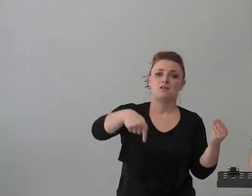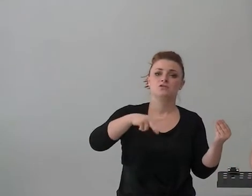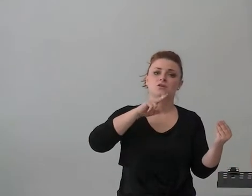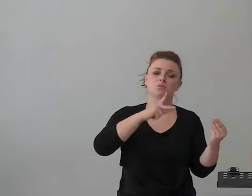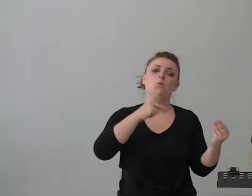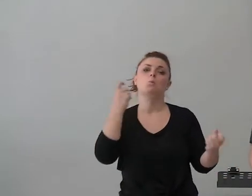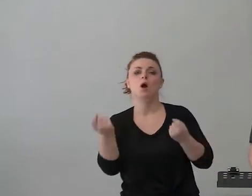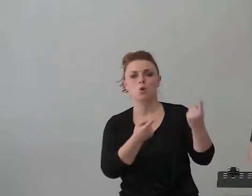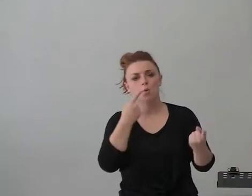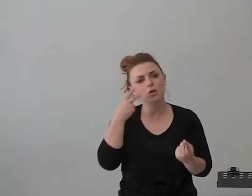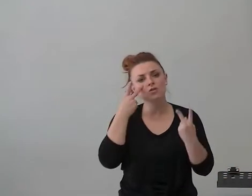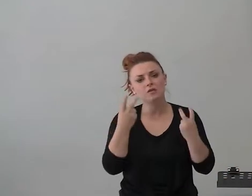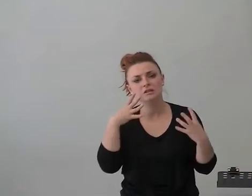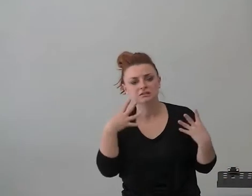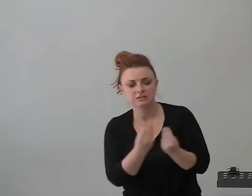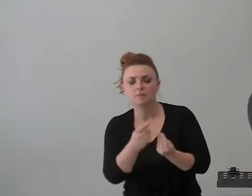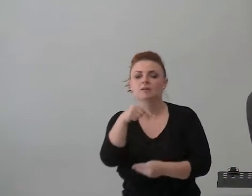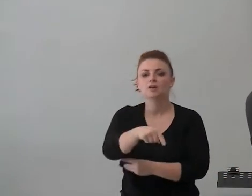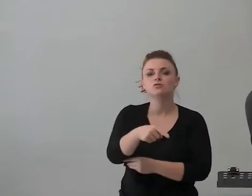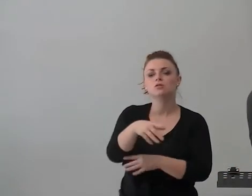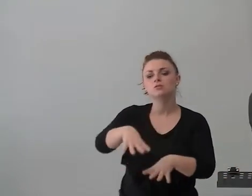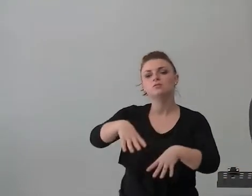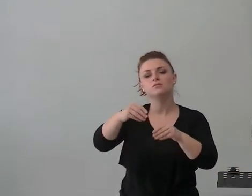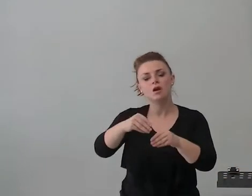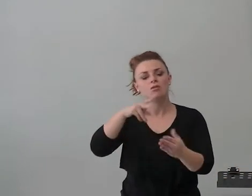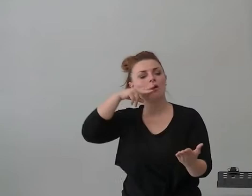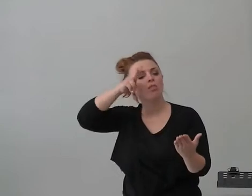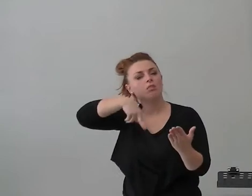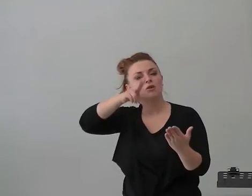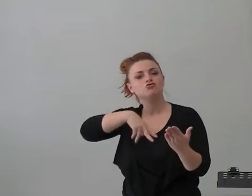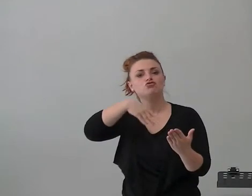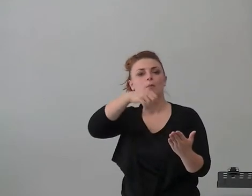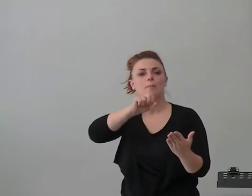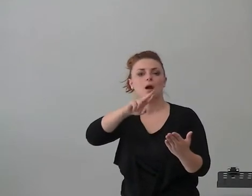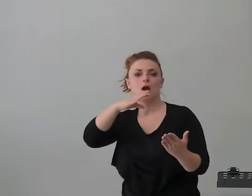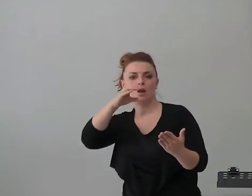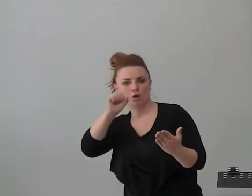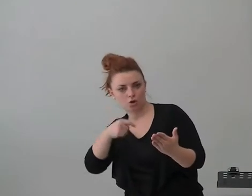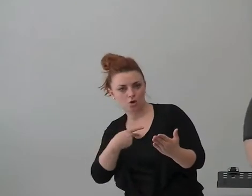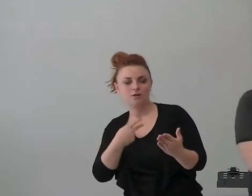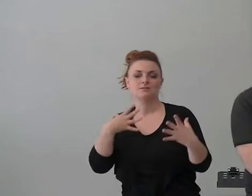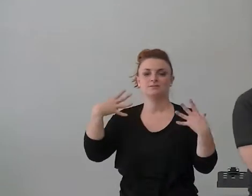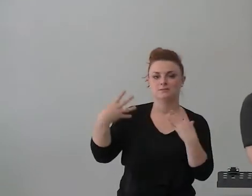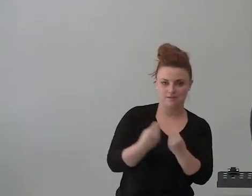di Marco insieme. Non siamo arrivati ancora a questo brano insieme, siamo ancora al capitolo 1.